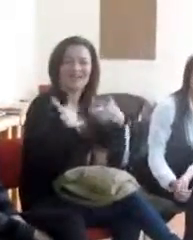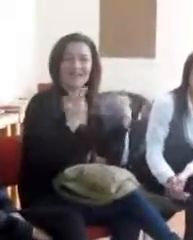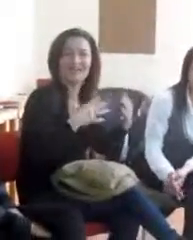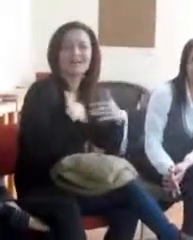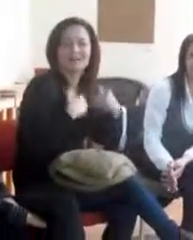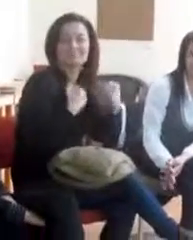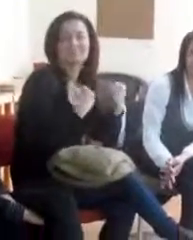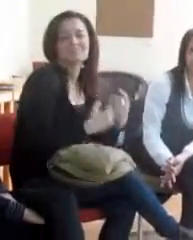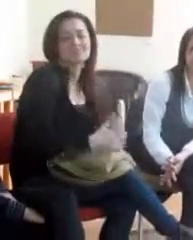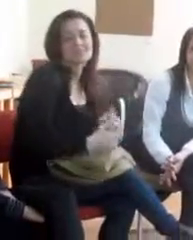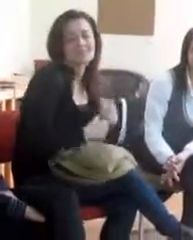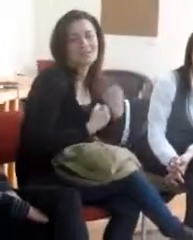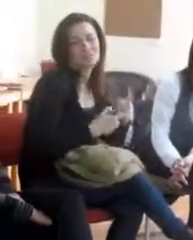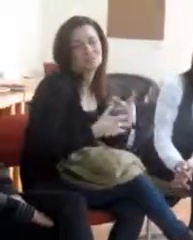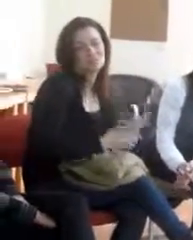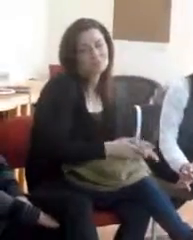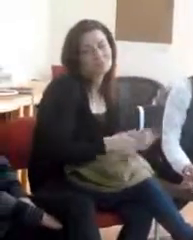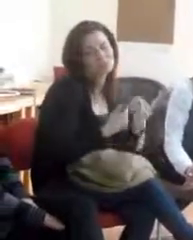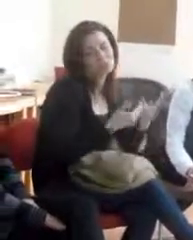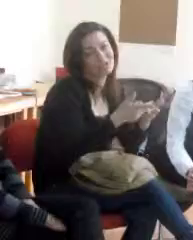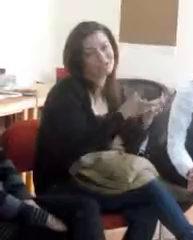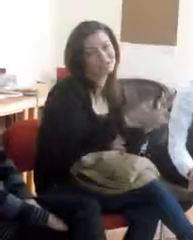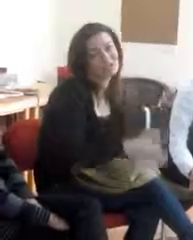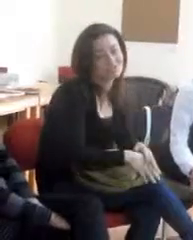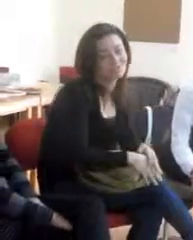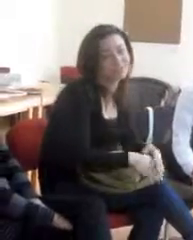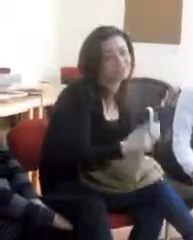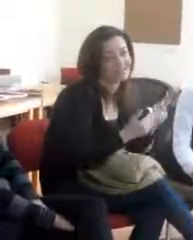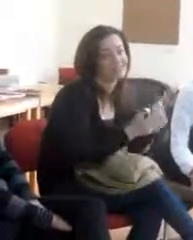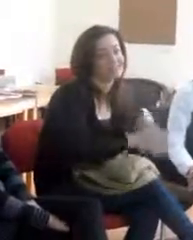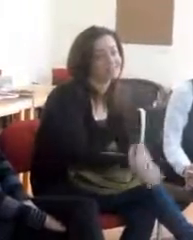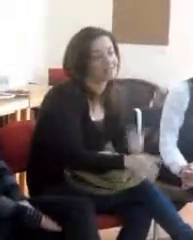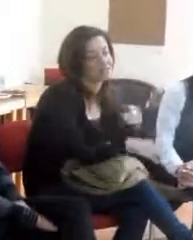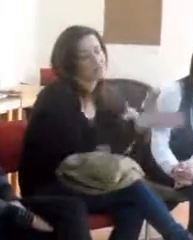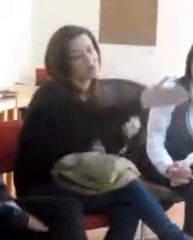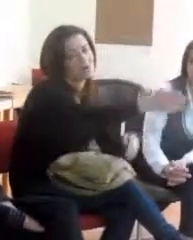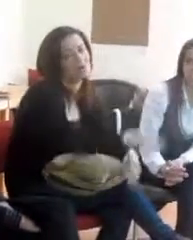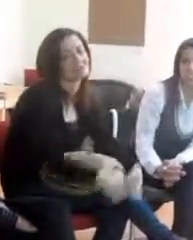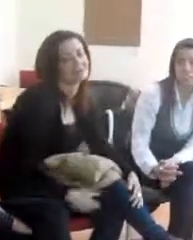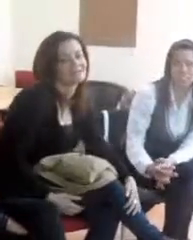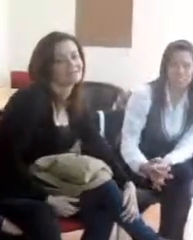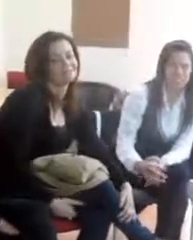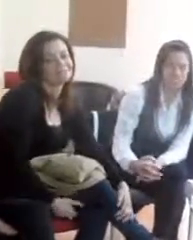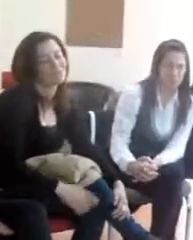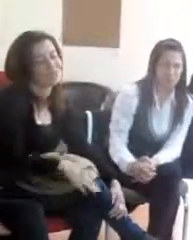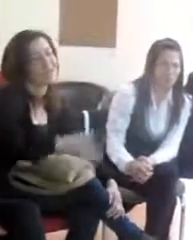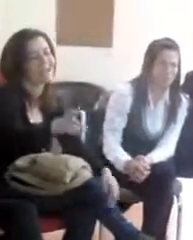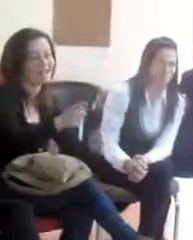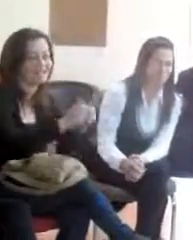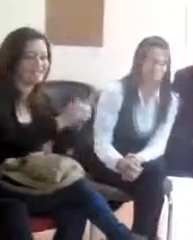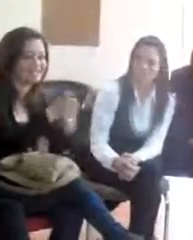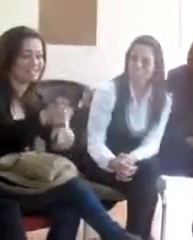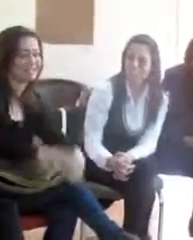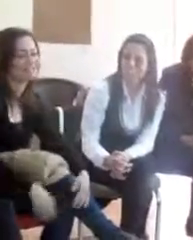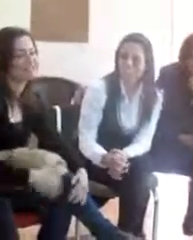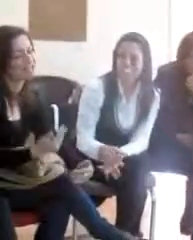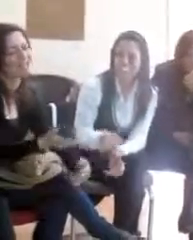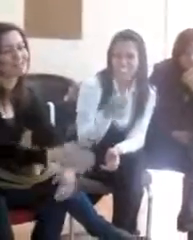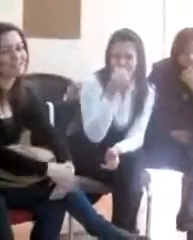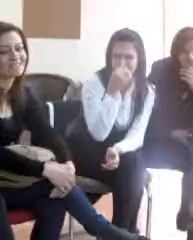صرت اقوى، حس حالي اقوى. شكرا كثير يا زلفة، شكرا كثير. وكمان روز